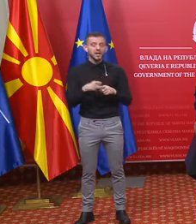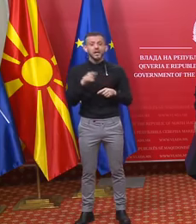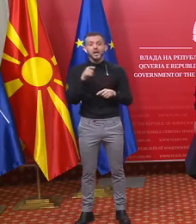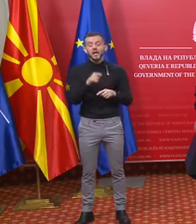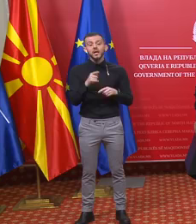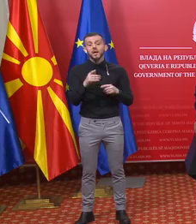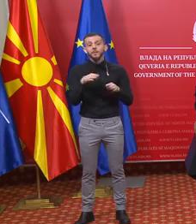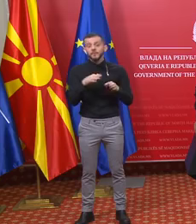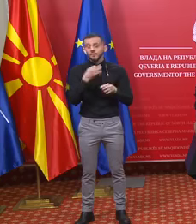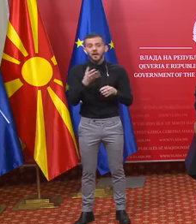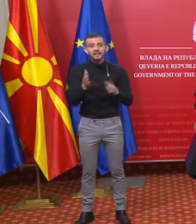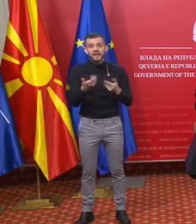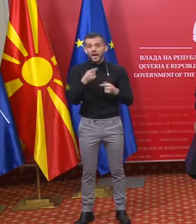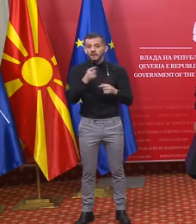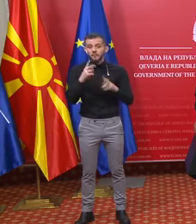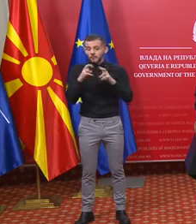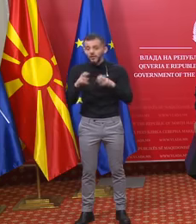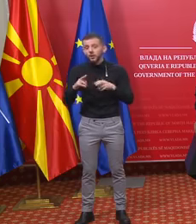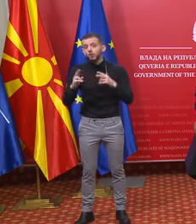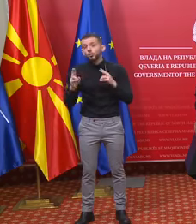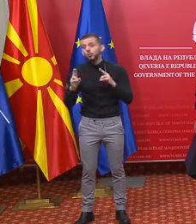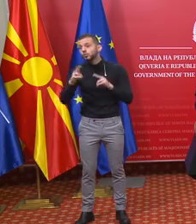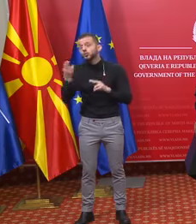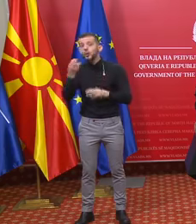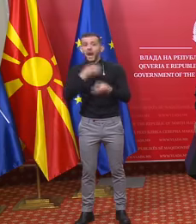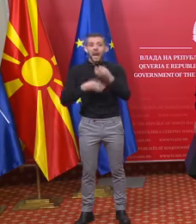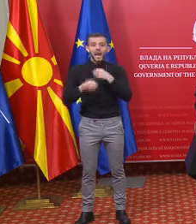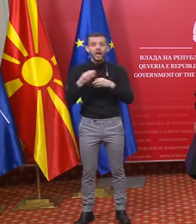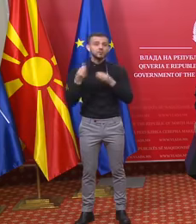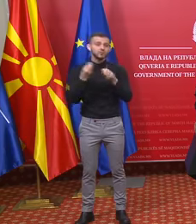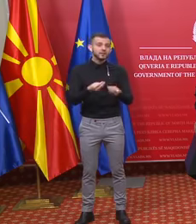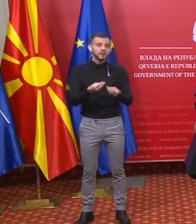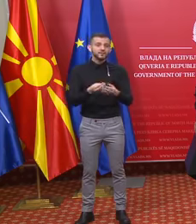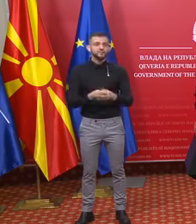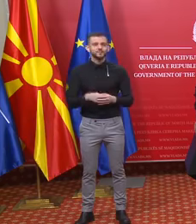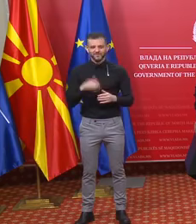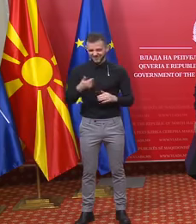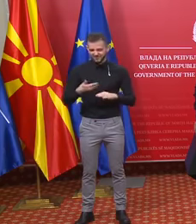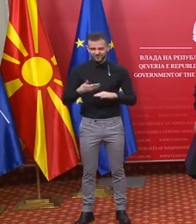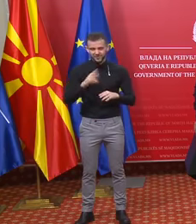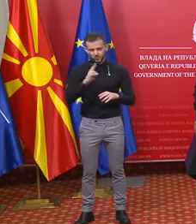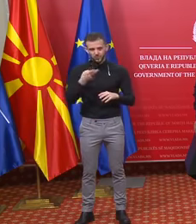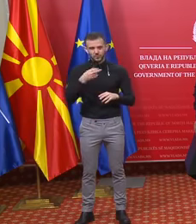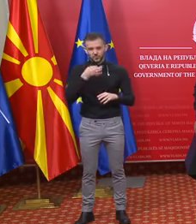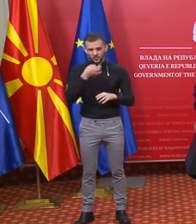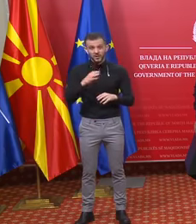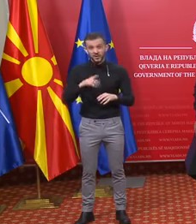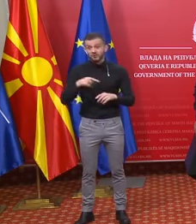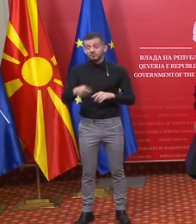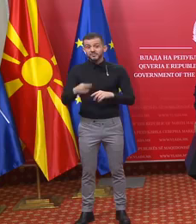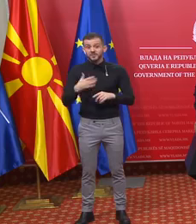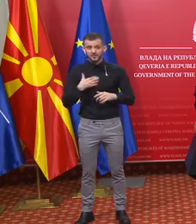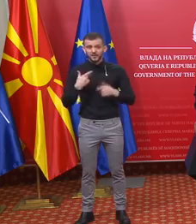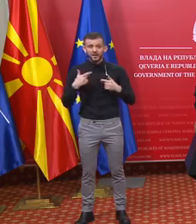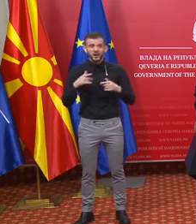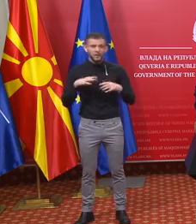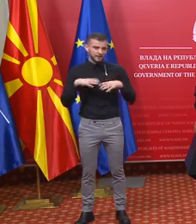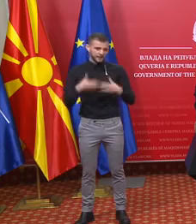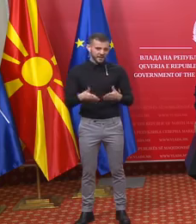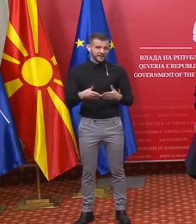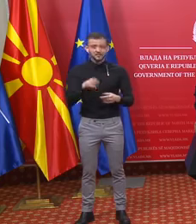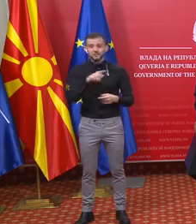начини на лекување. И во однос на празникот кој што сега престои, се размислува ли воопшто за затварање